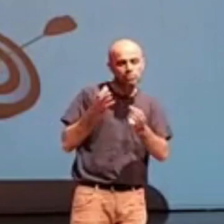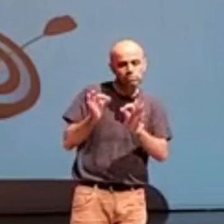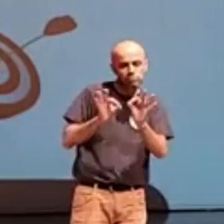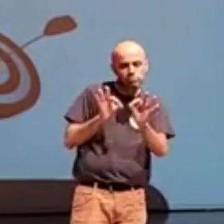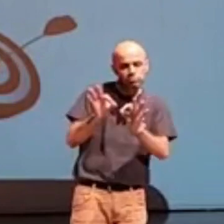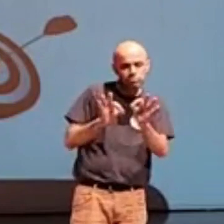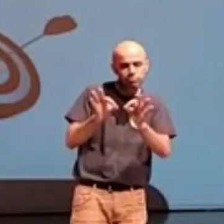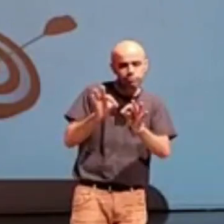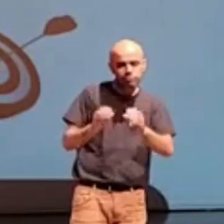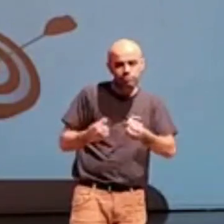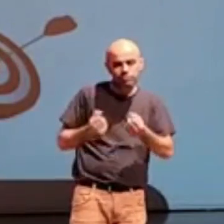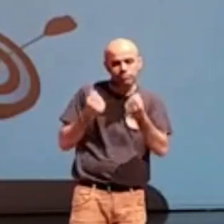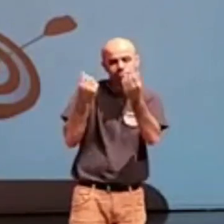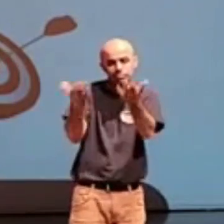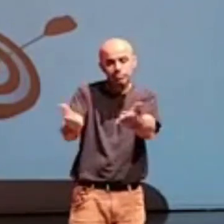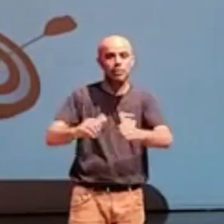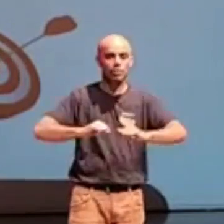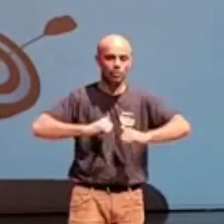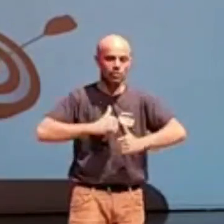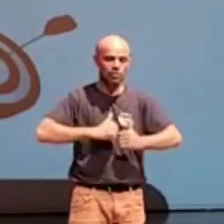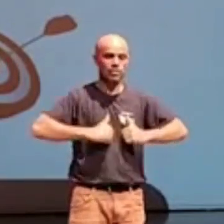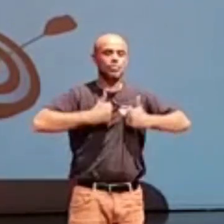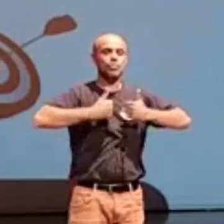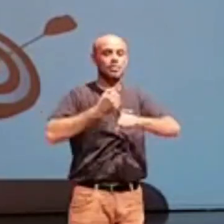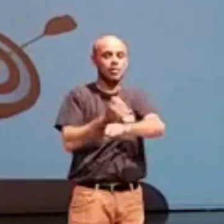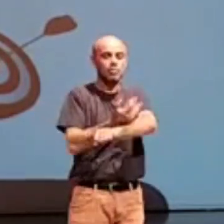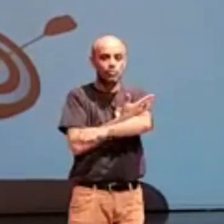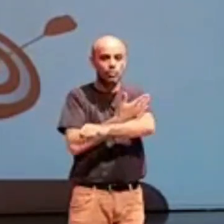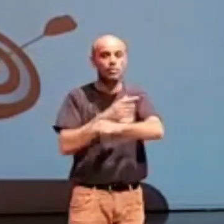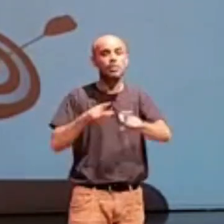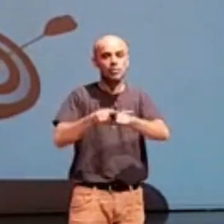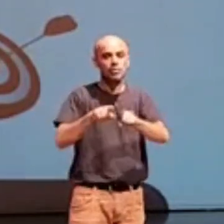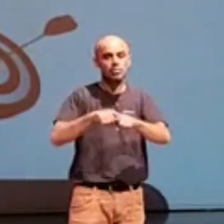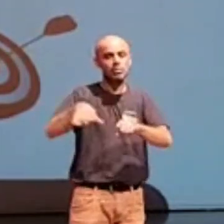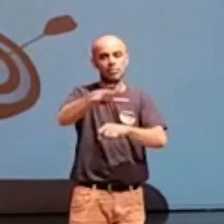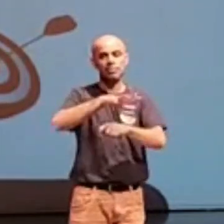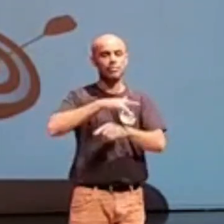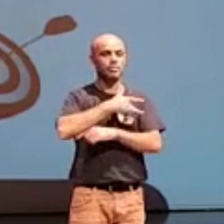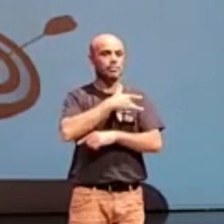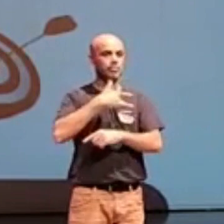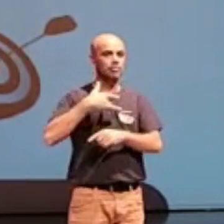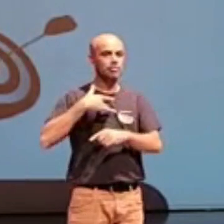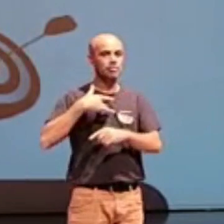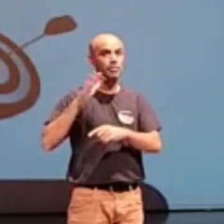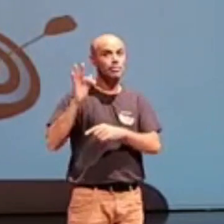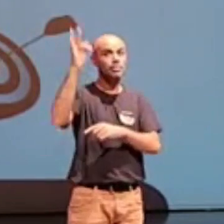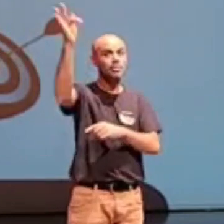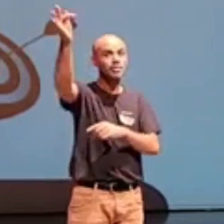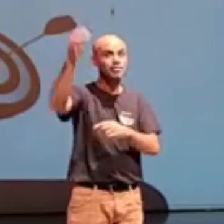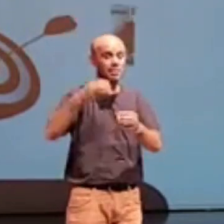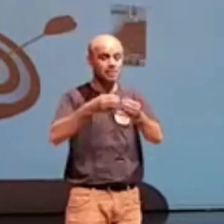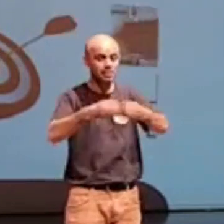da qualidade de vida, tanto emocional como uma qualidade de saúde, minimizar danos futuros.